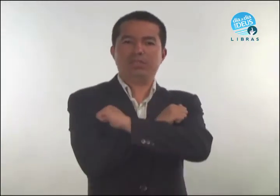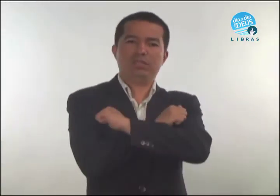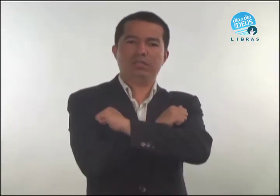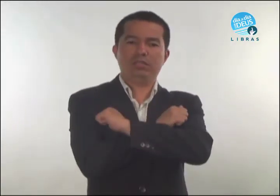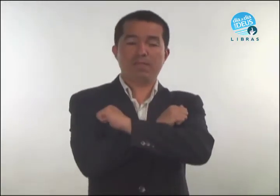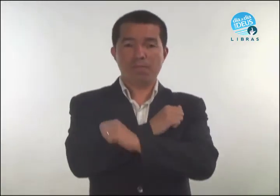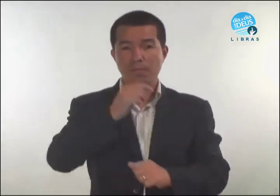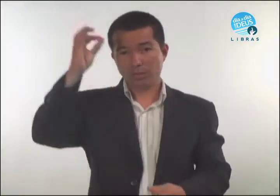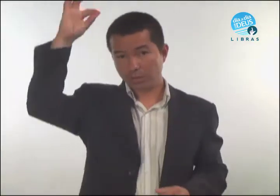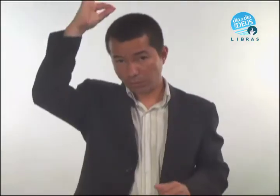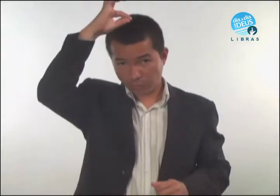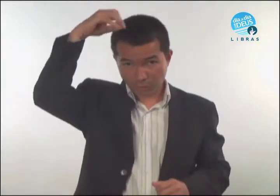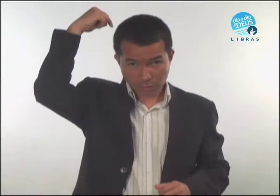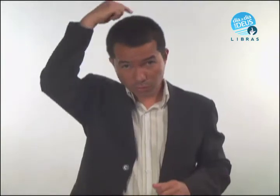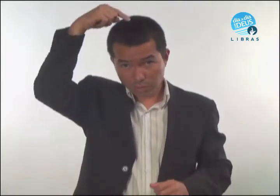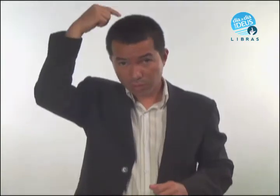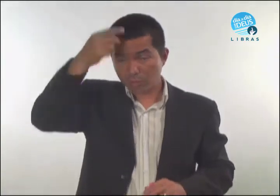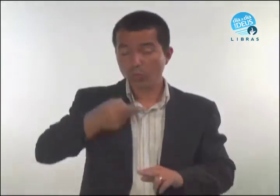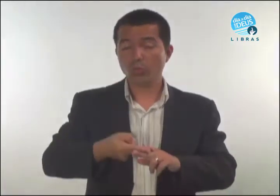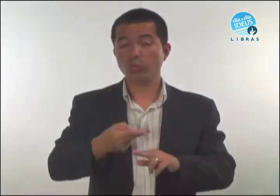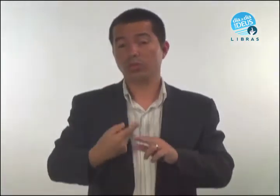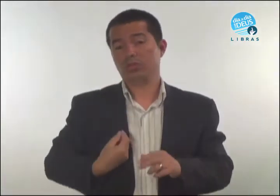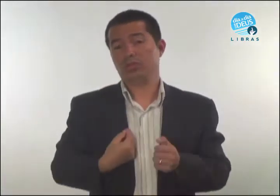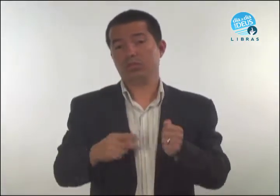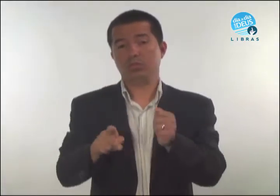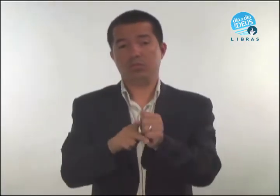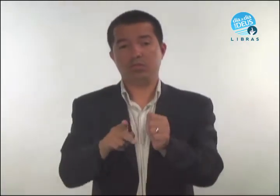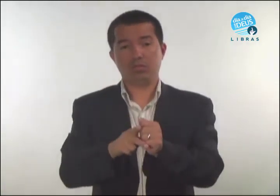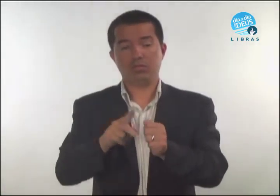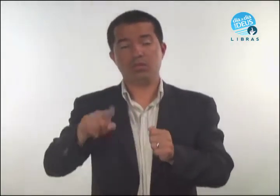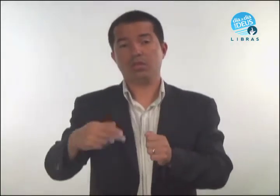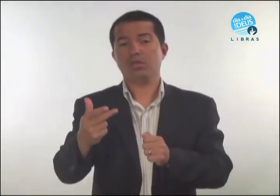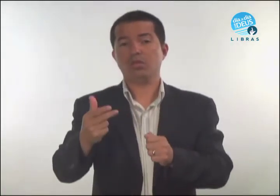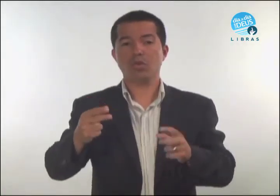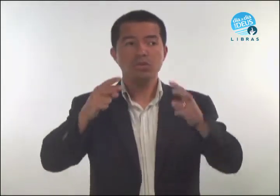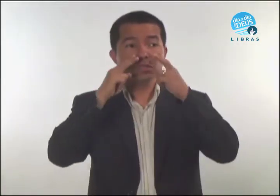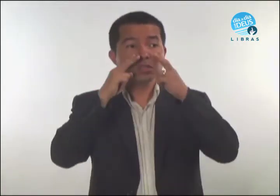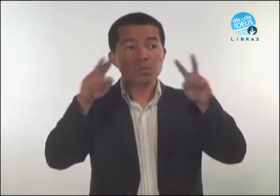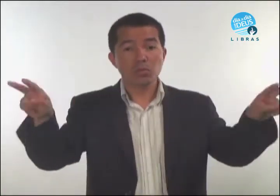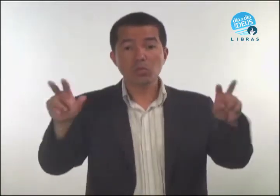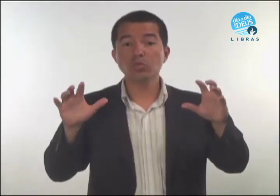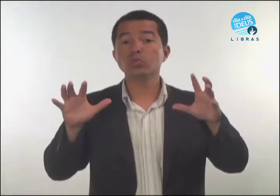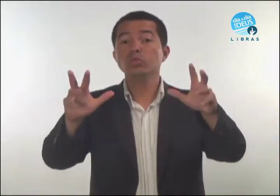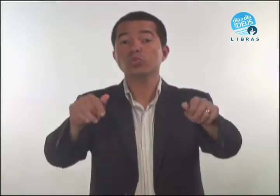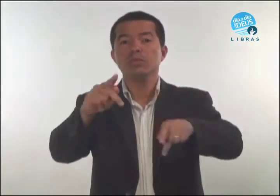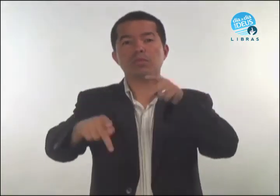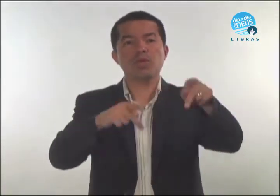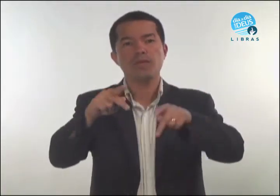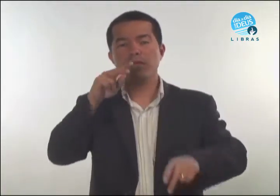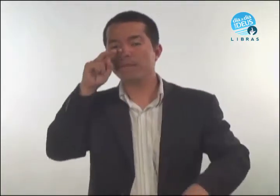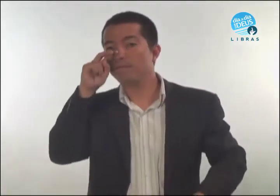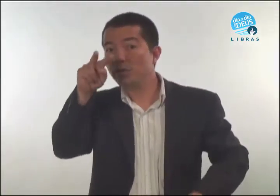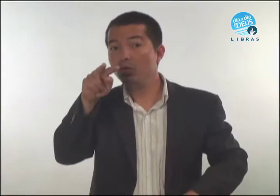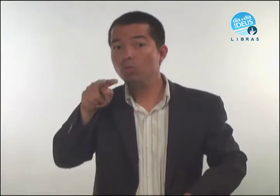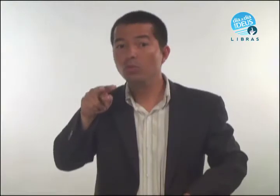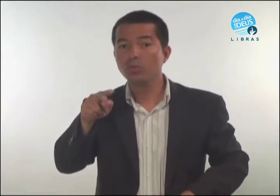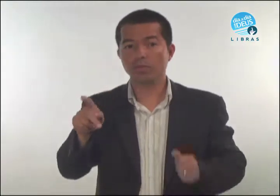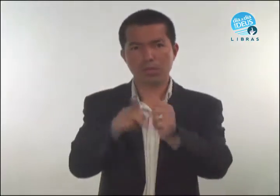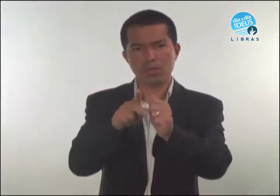de Pedro para que toda a comunidade pudesse saber o que estava acontecendo. E Deus faz duas